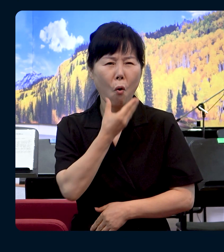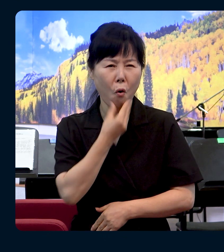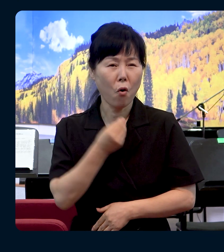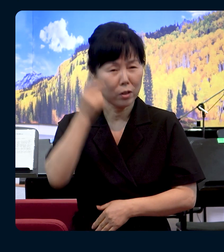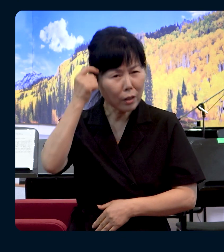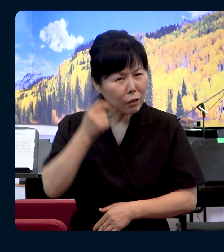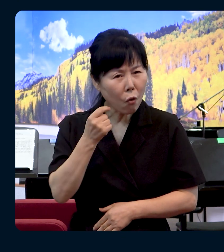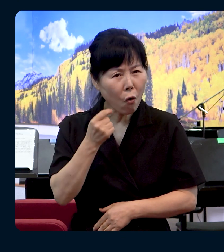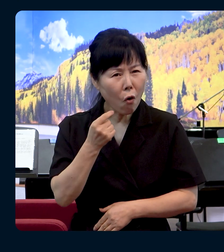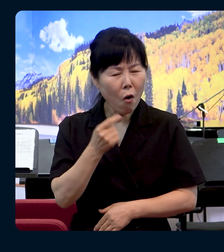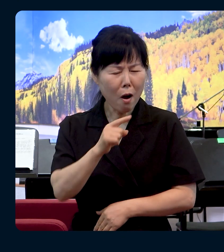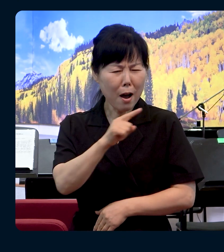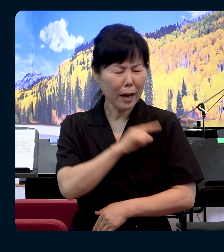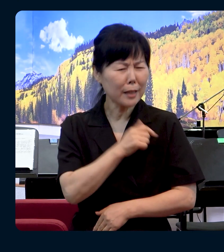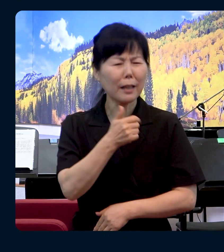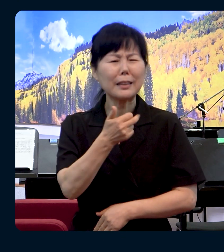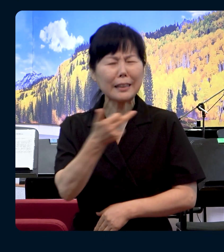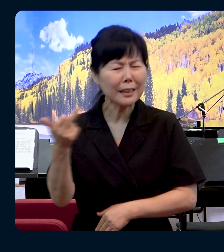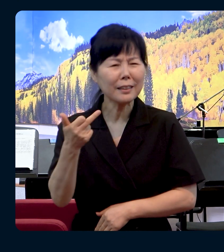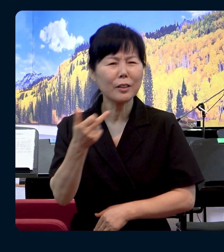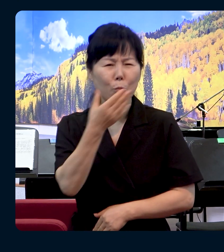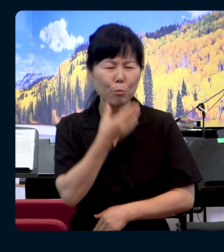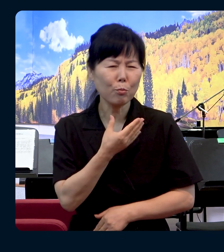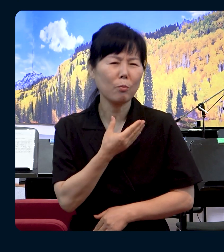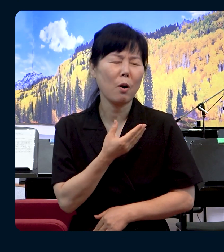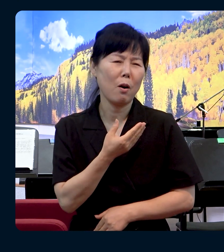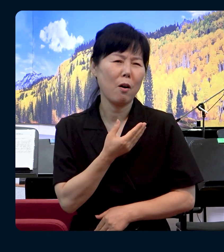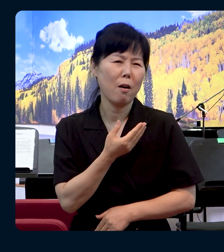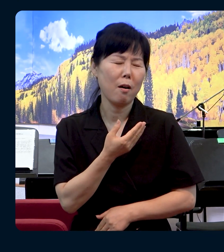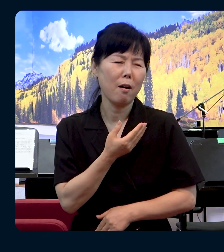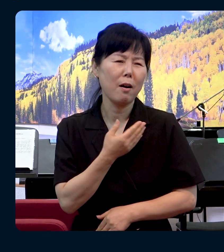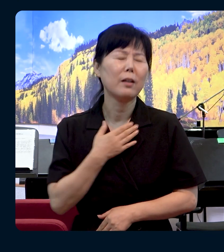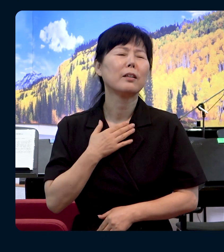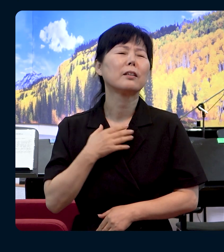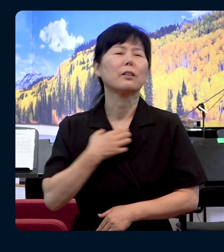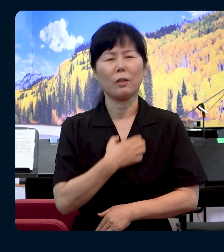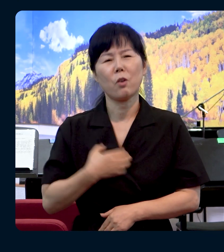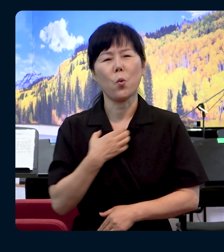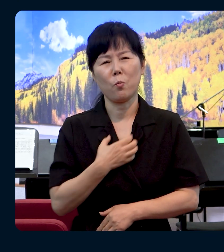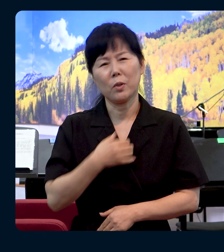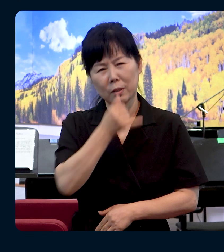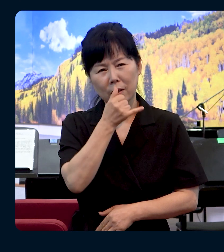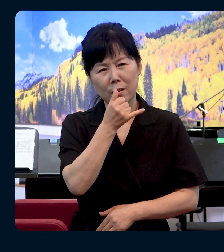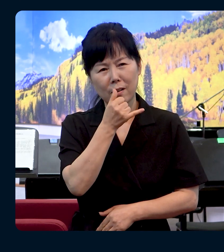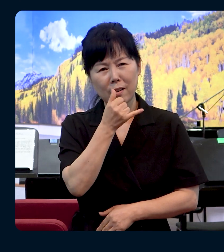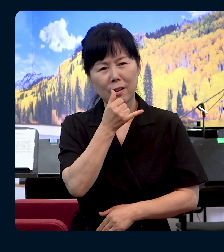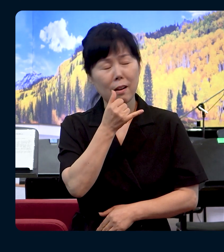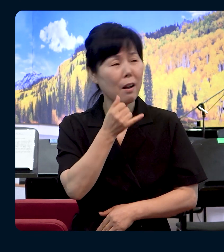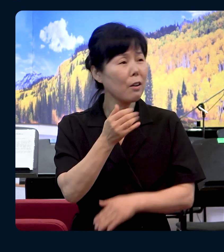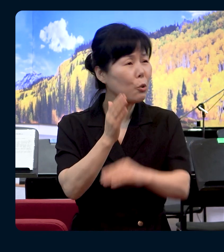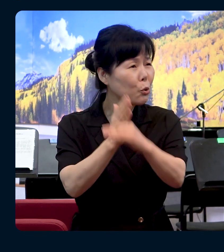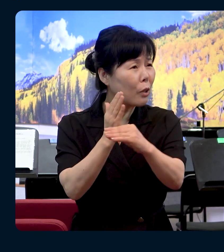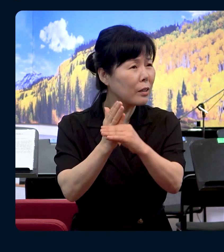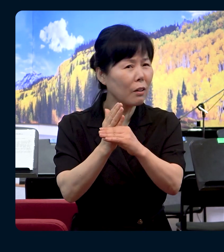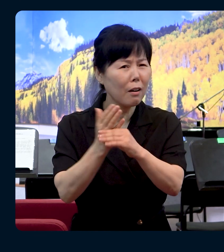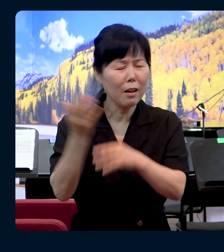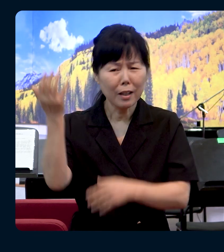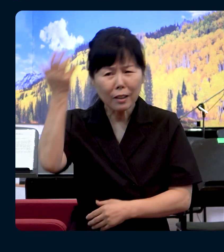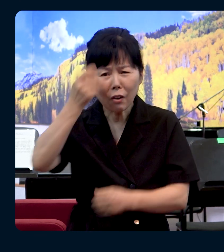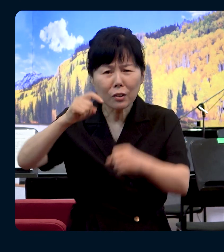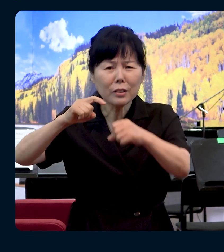시간이기도 했다라고 이야기했어요. 근데 그 중에 특별히 이 영적 전쟁, 이 정말 심하게